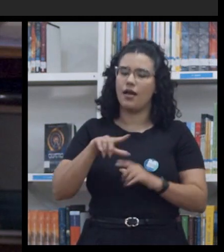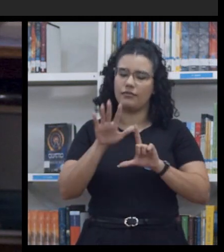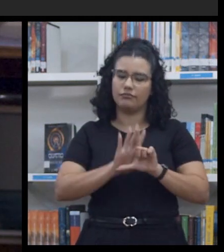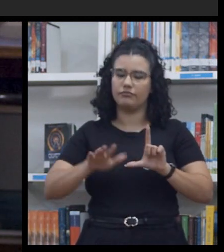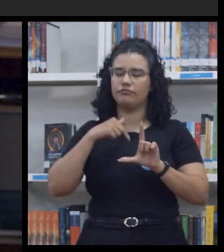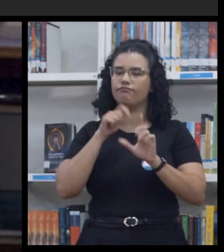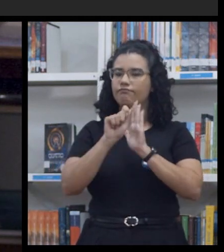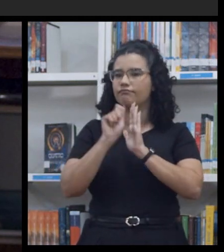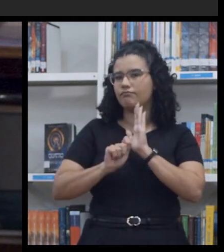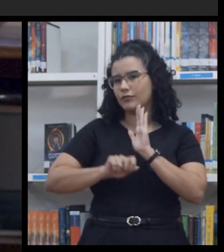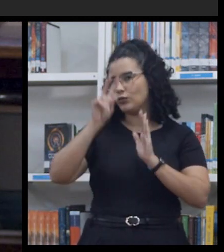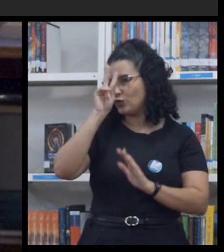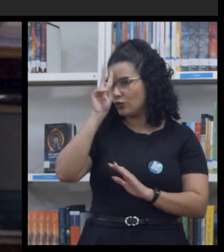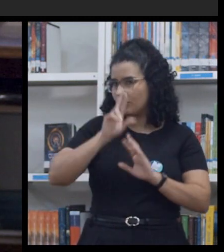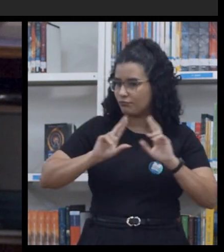escrever sobre ficção.